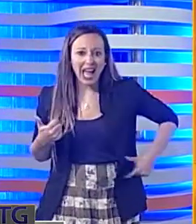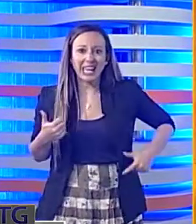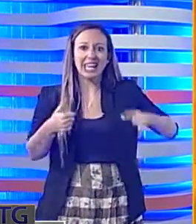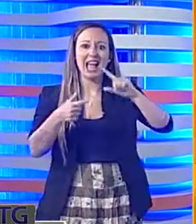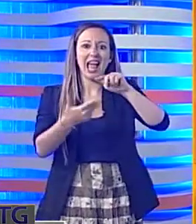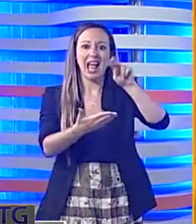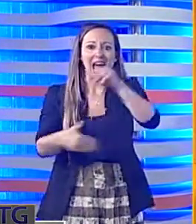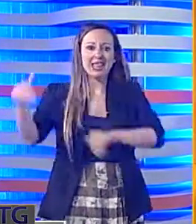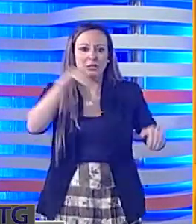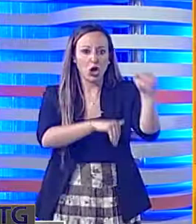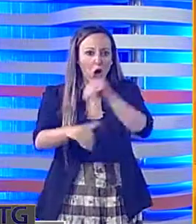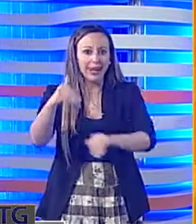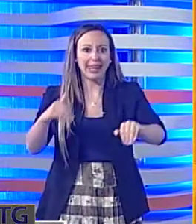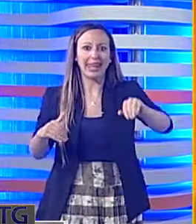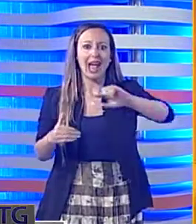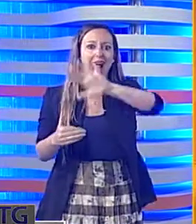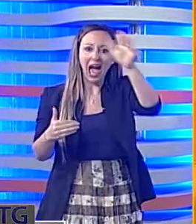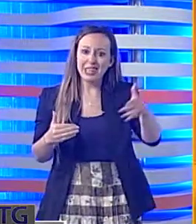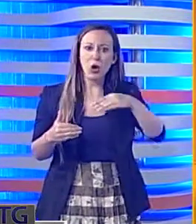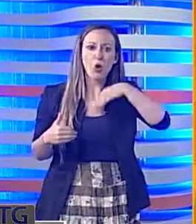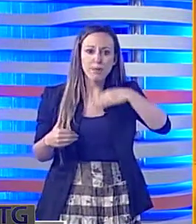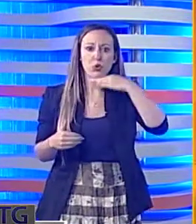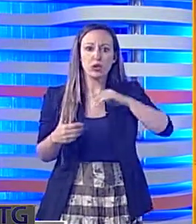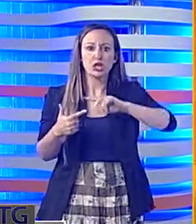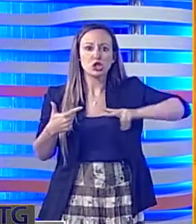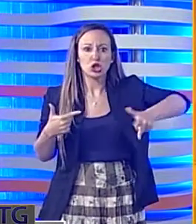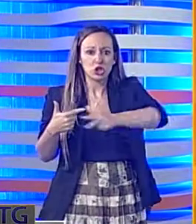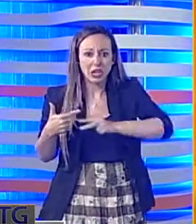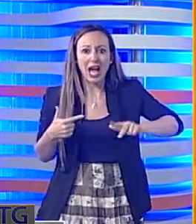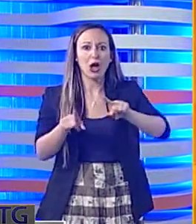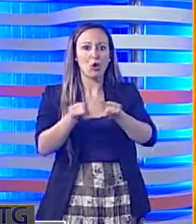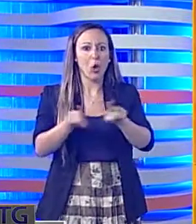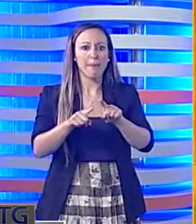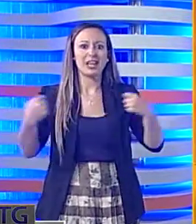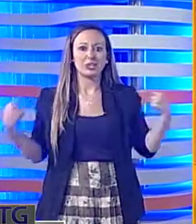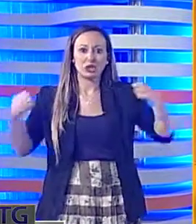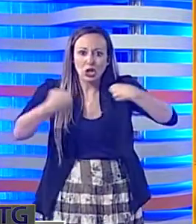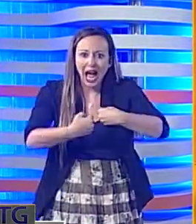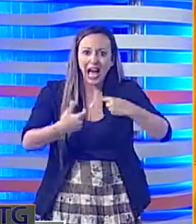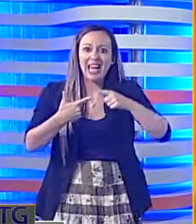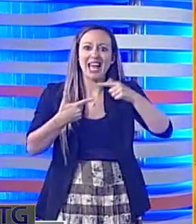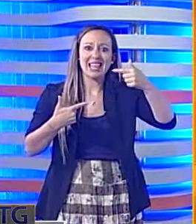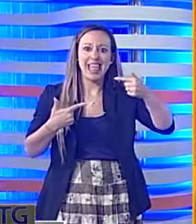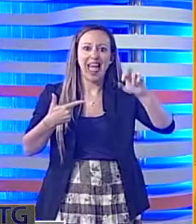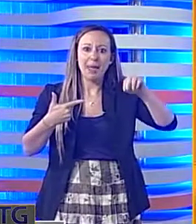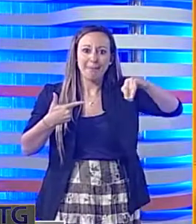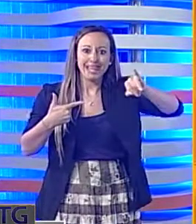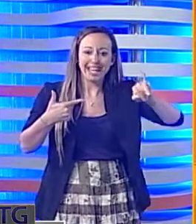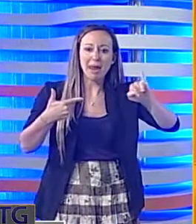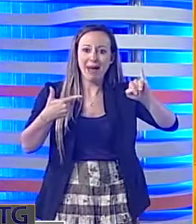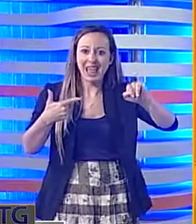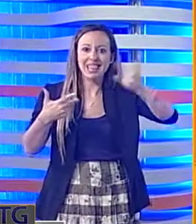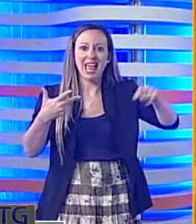Sciacca, Termini Imerese, Niscemi, Palagonia. L'altro comune della provincia etnea in cui si è votato invece è